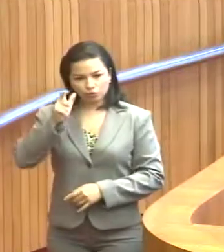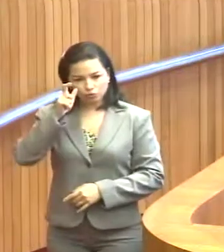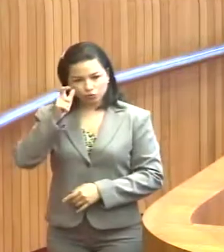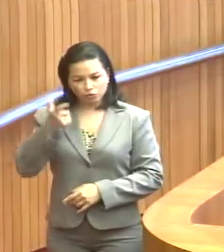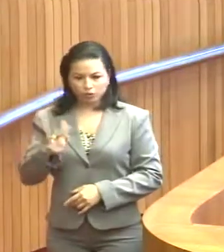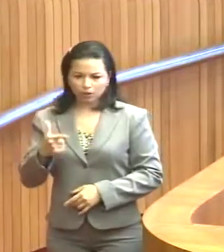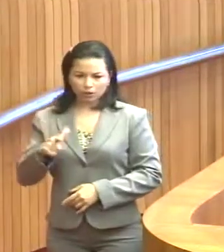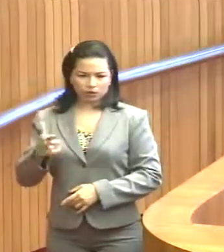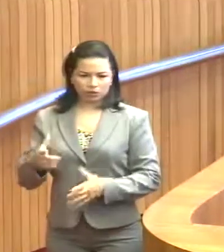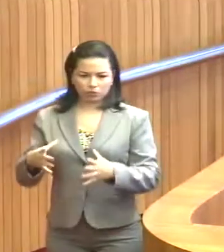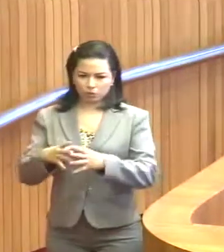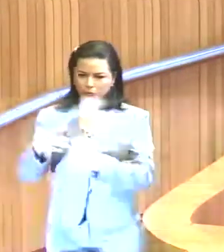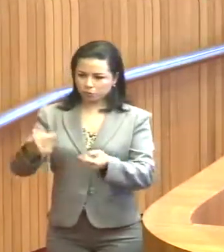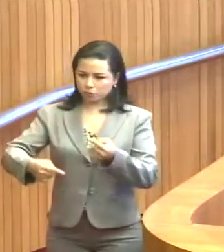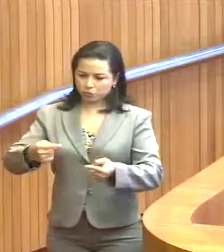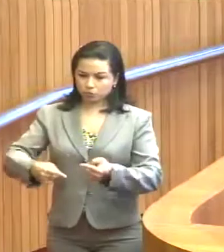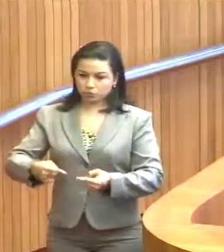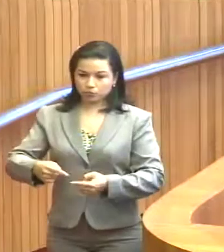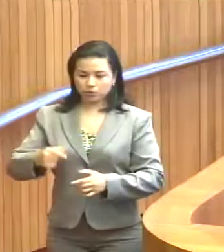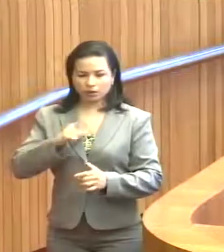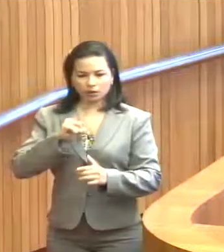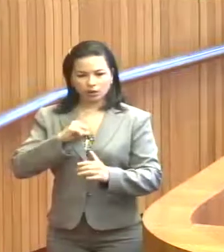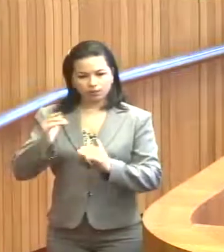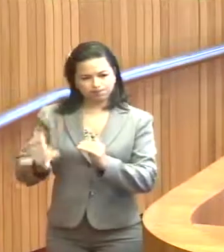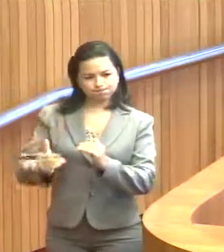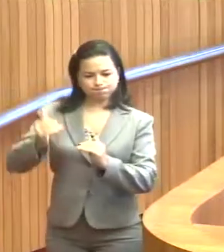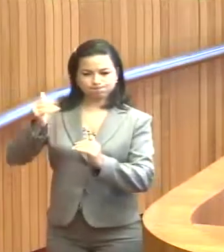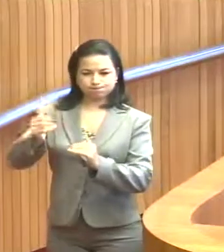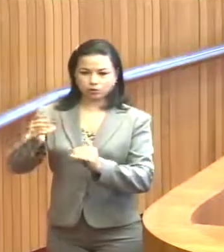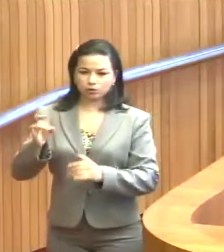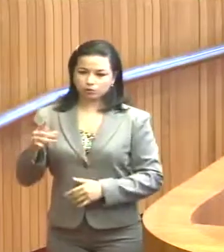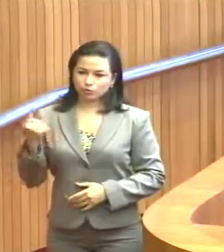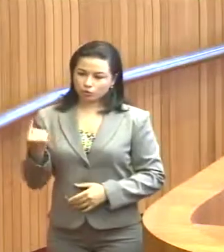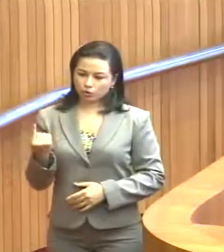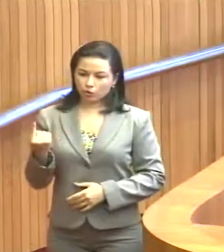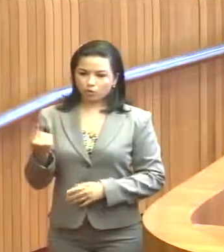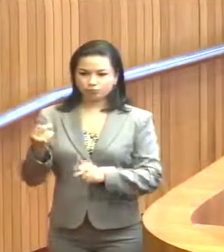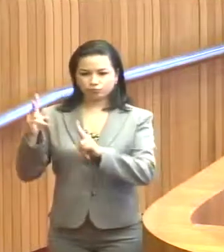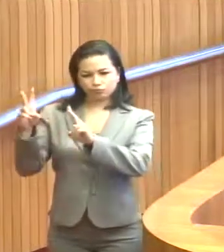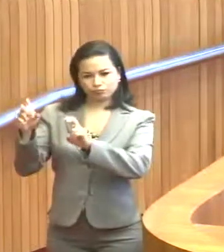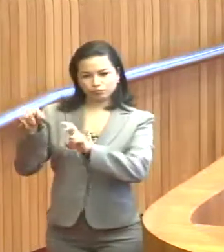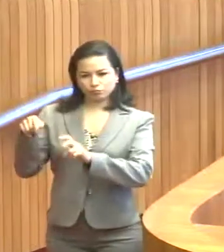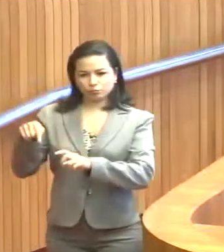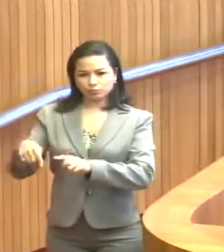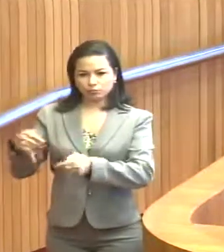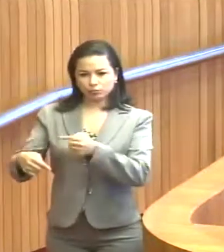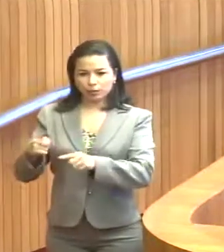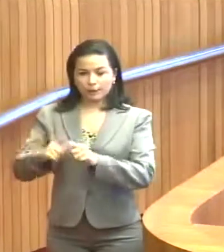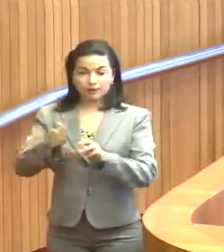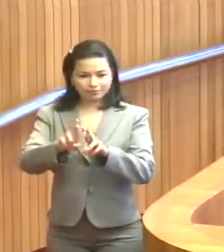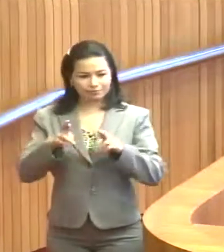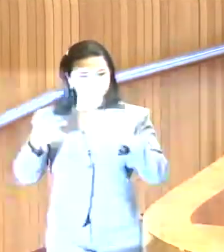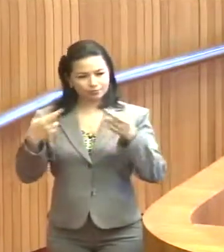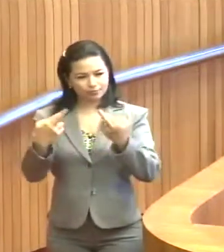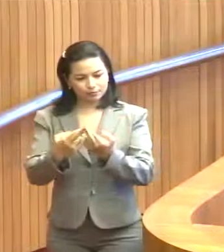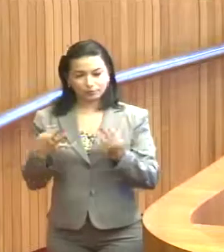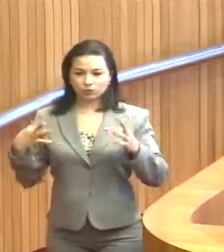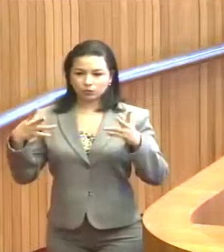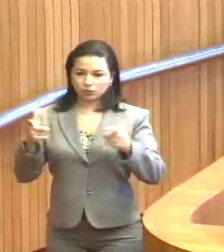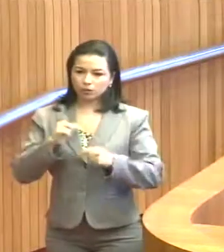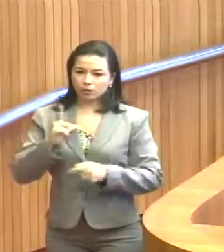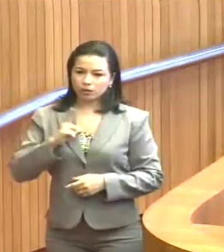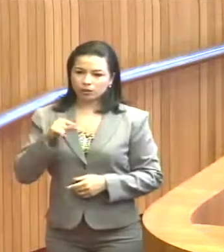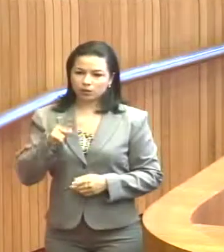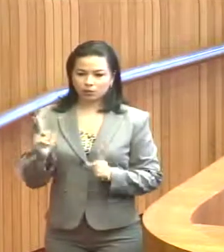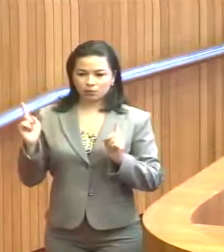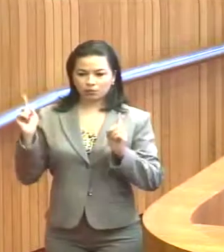Suprapartidário, o Instituto que está acima, não é, de apenas uma sigla, mas que reúne a todos e que tem um